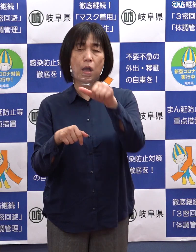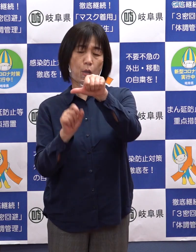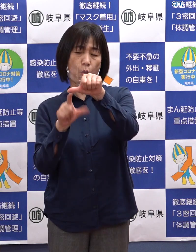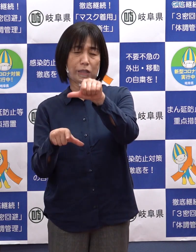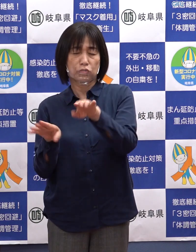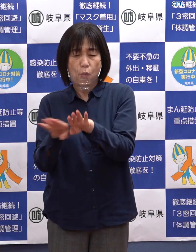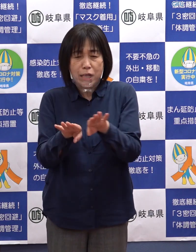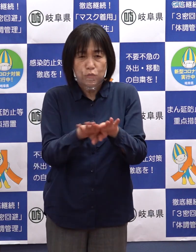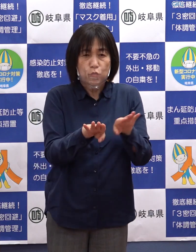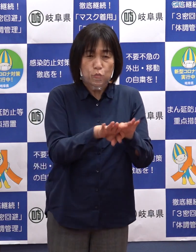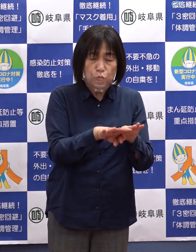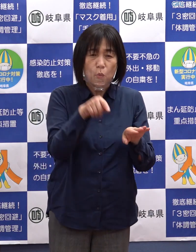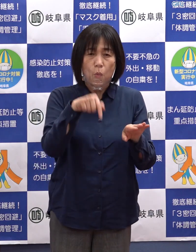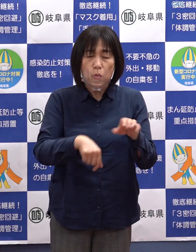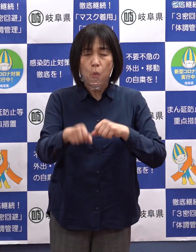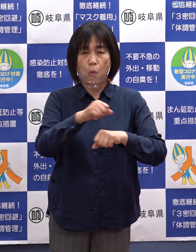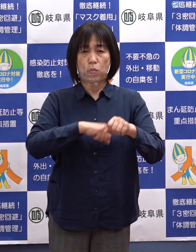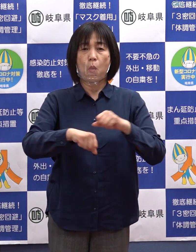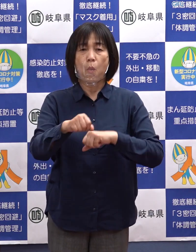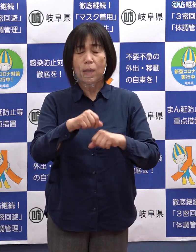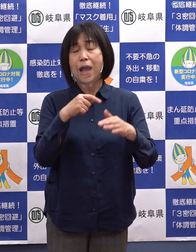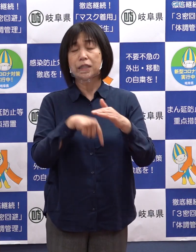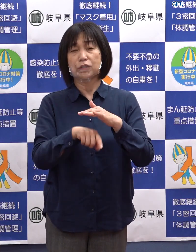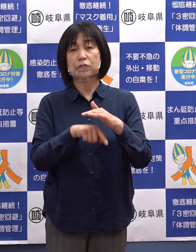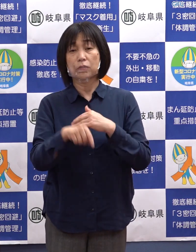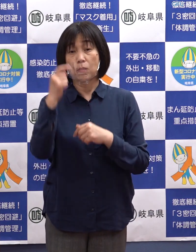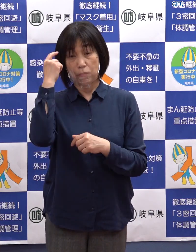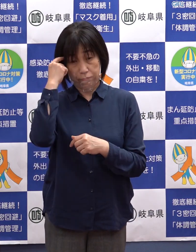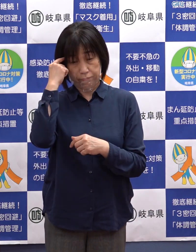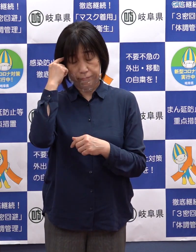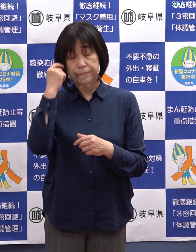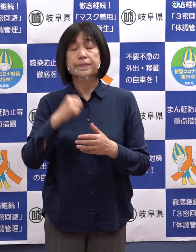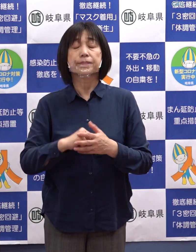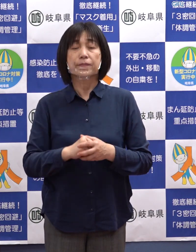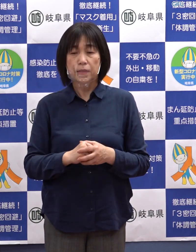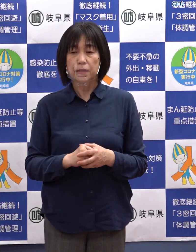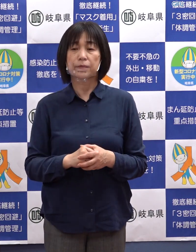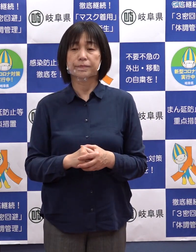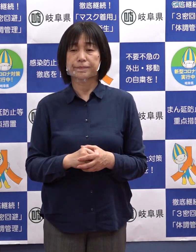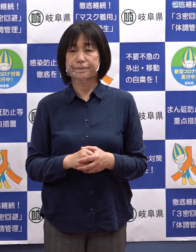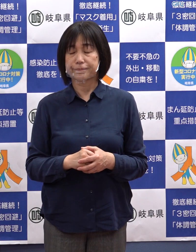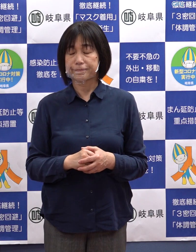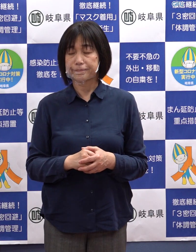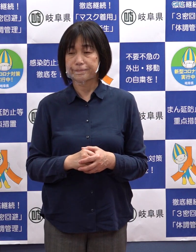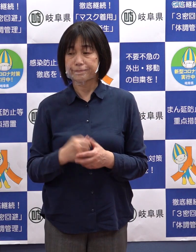ではないかと思うんですが、その辺、改めて、その受け止めですね、教えてください。